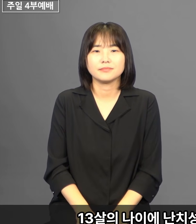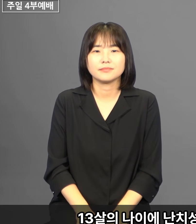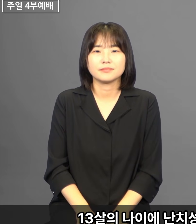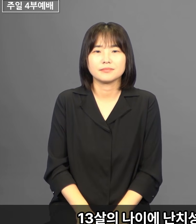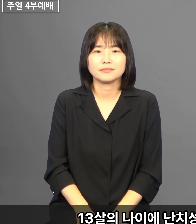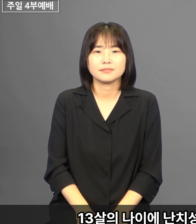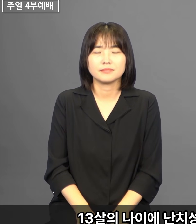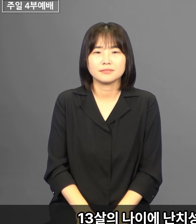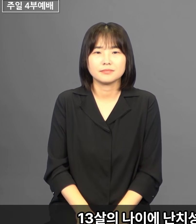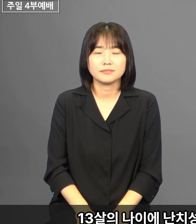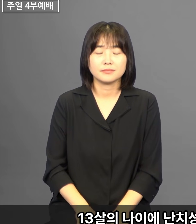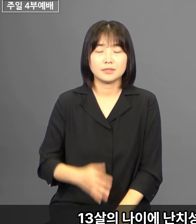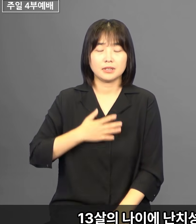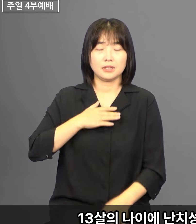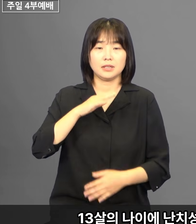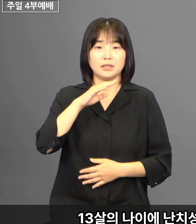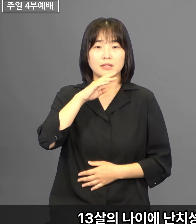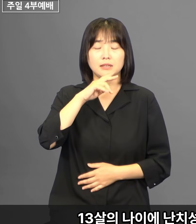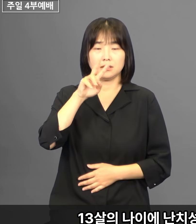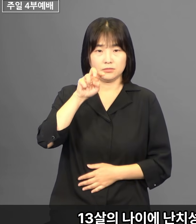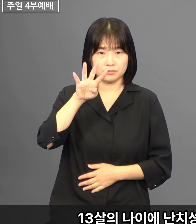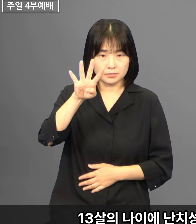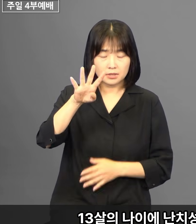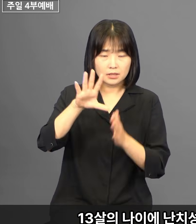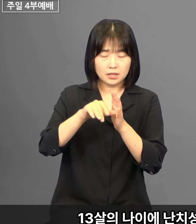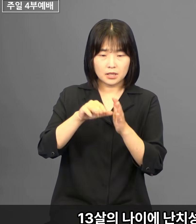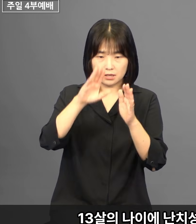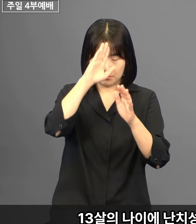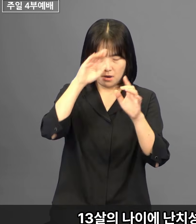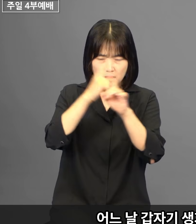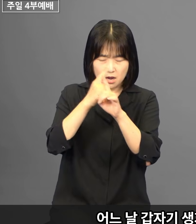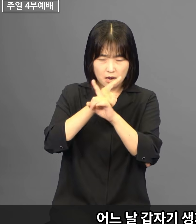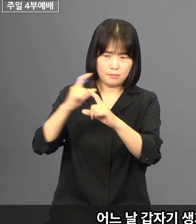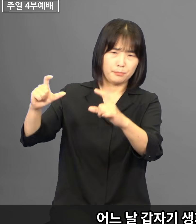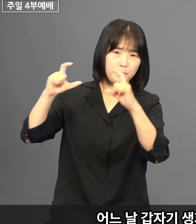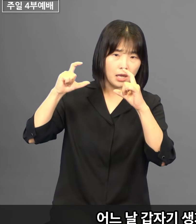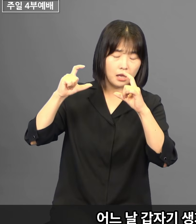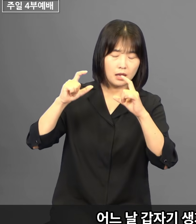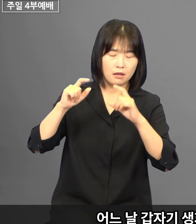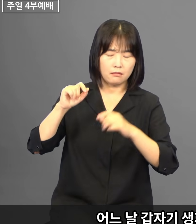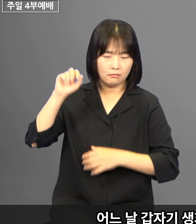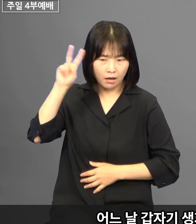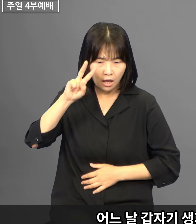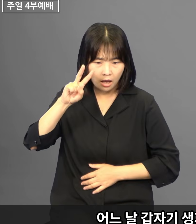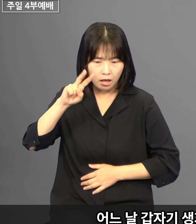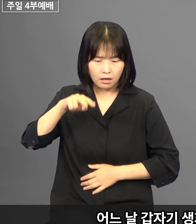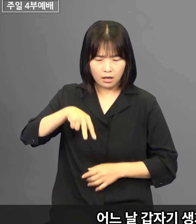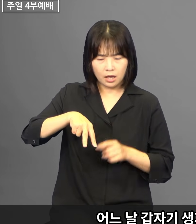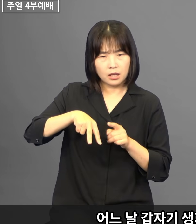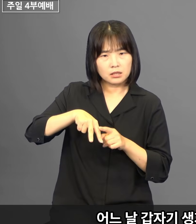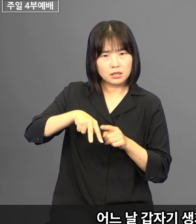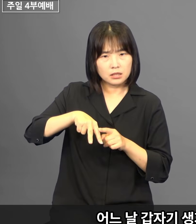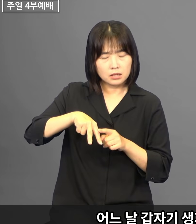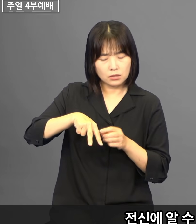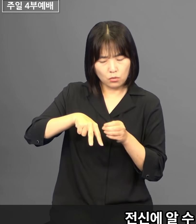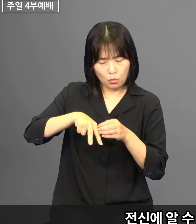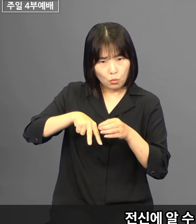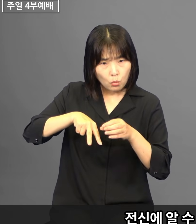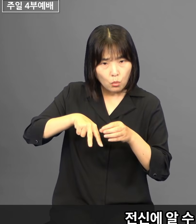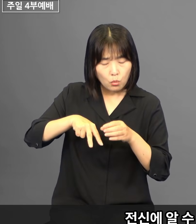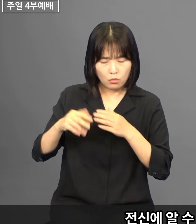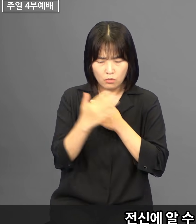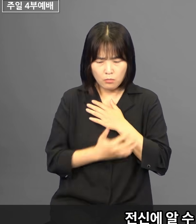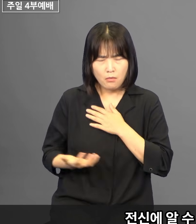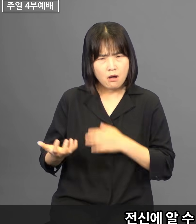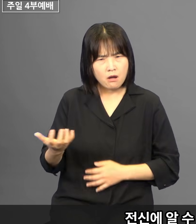23살의 나이에 난치성 희귀 질환을 진단받았습니다. 어느 날 갑자기 생겨난 왼쪽 다리의 혹과 함께 전신에